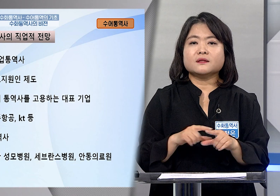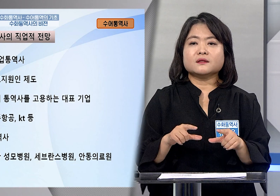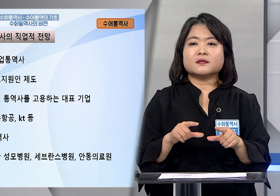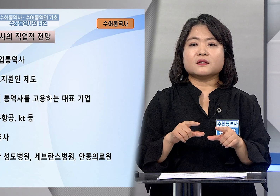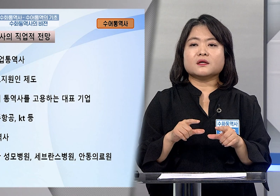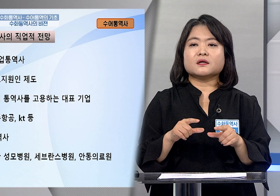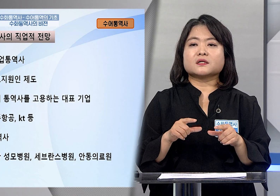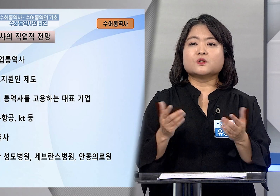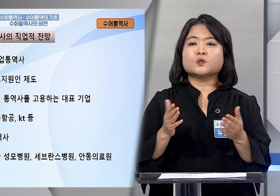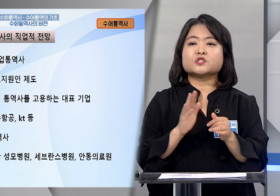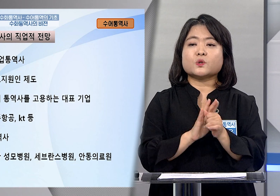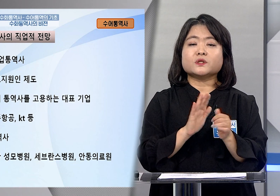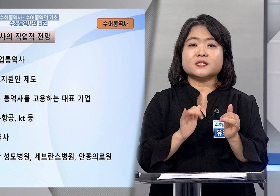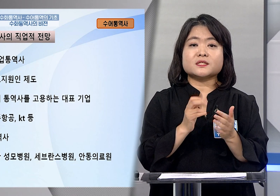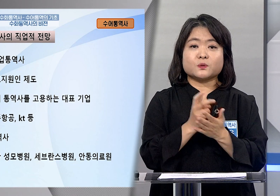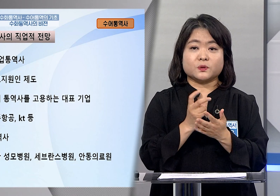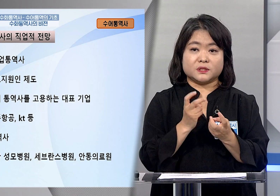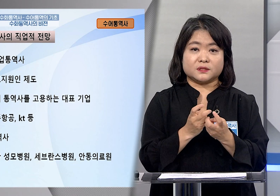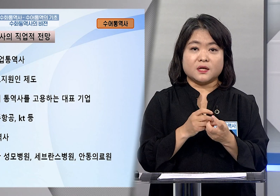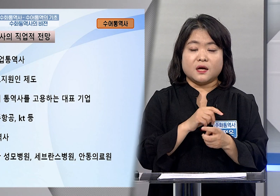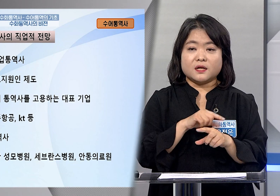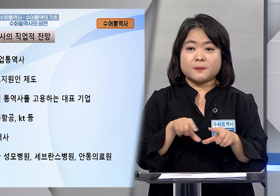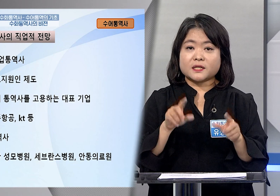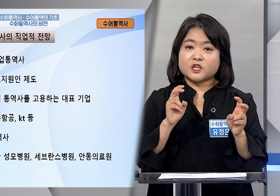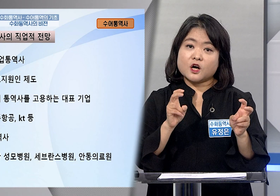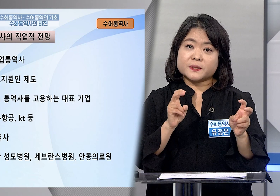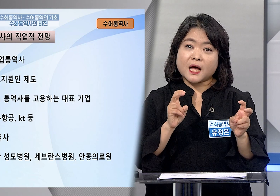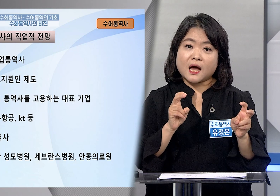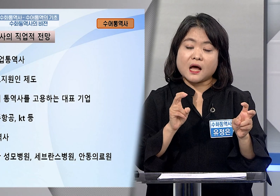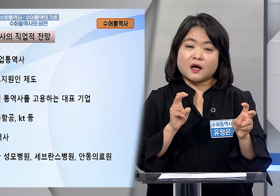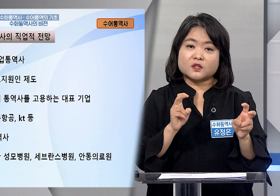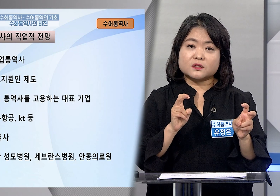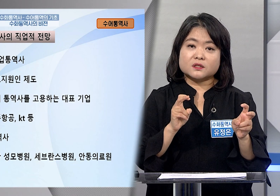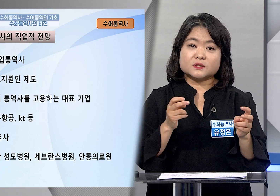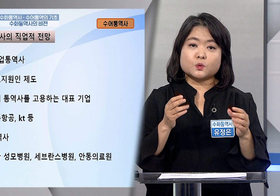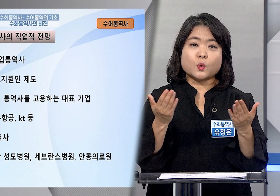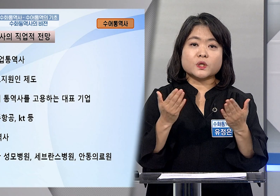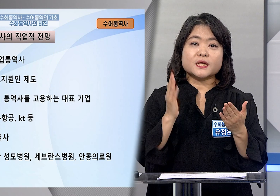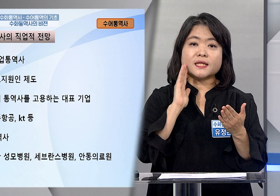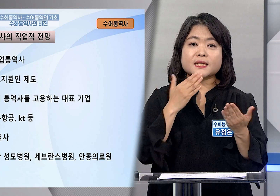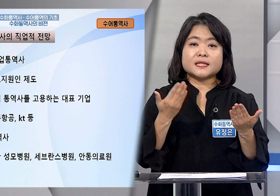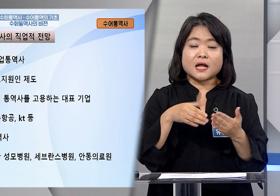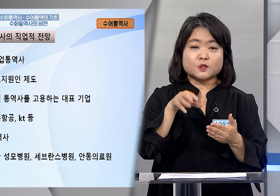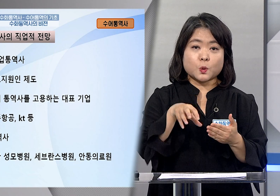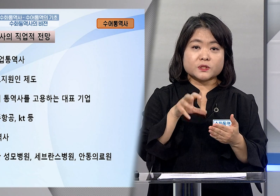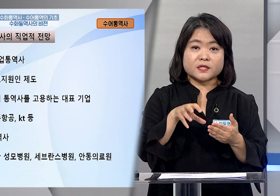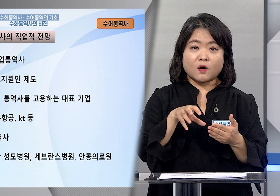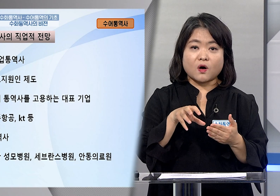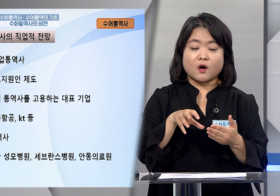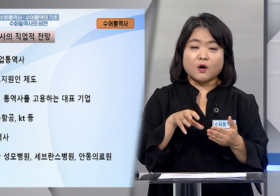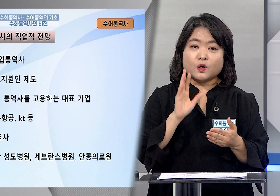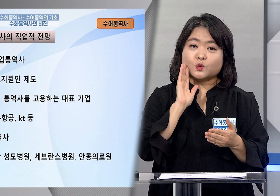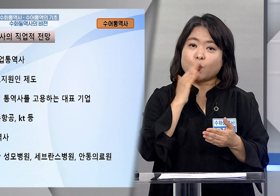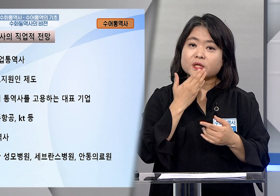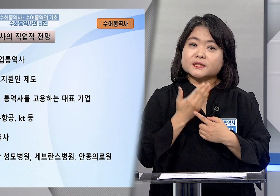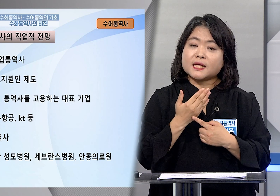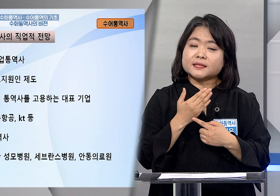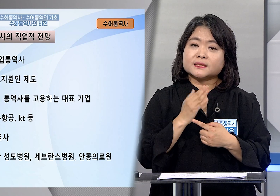일반 이 근로지원인 제도는 일반 기업이나 어떤 농인이 일하는 곳에서 농인은